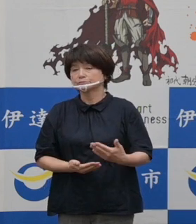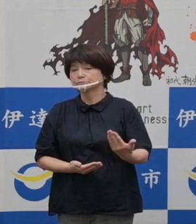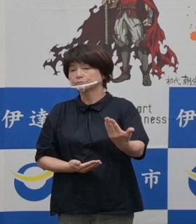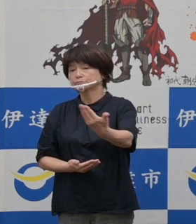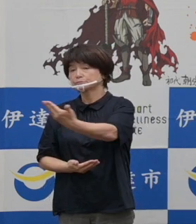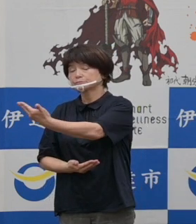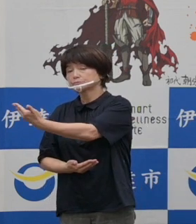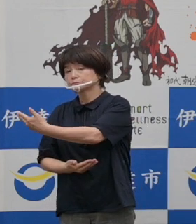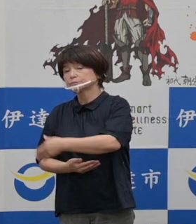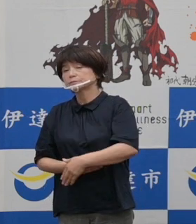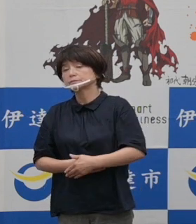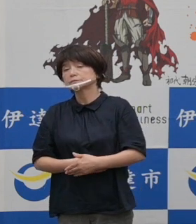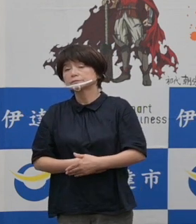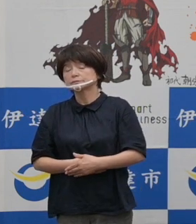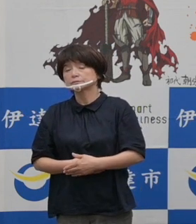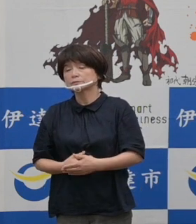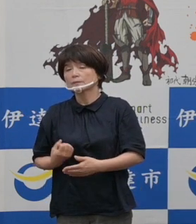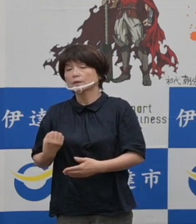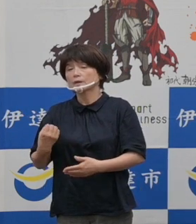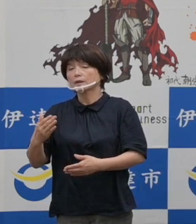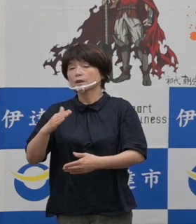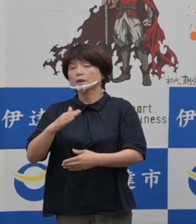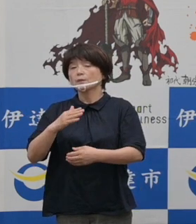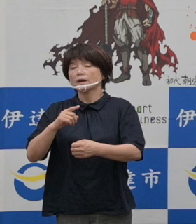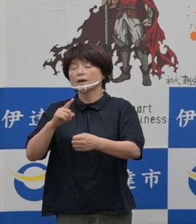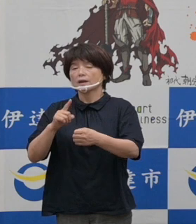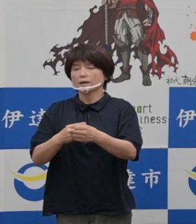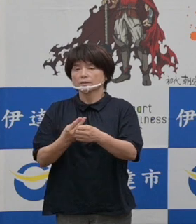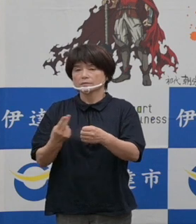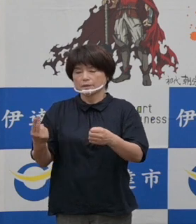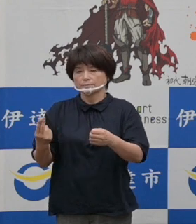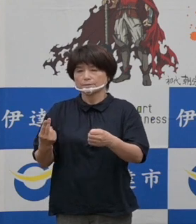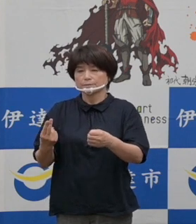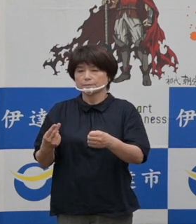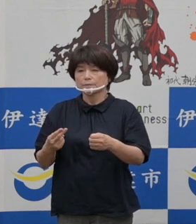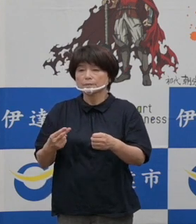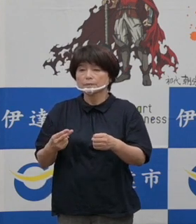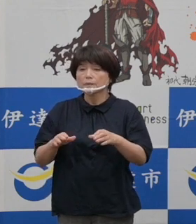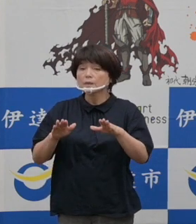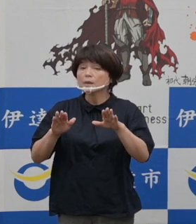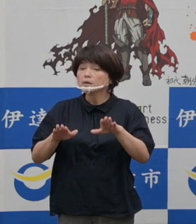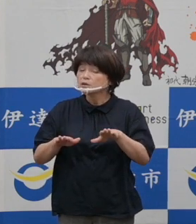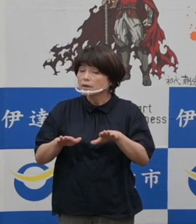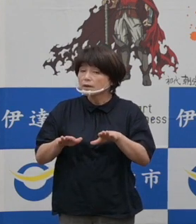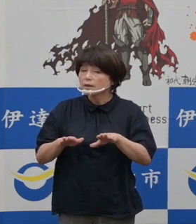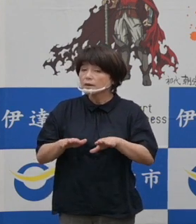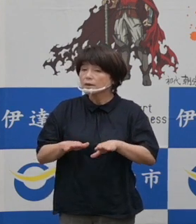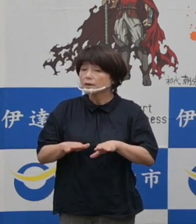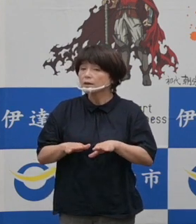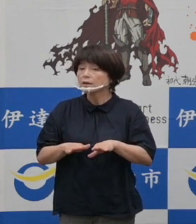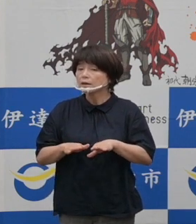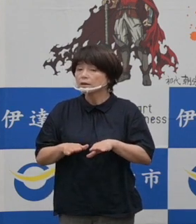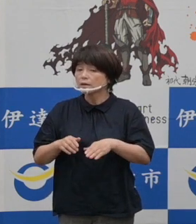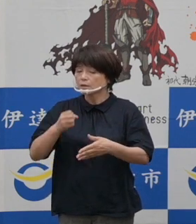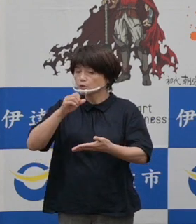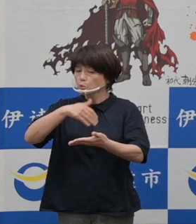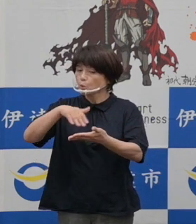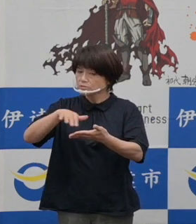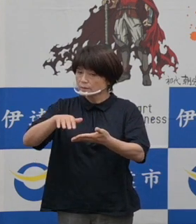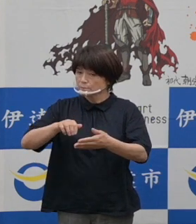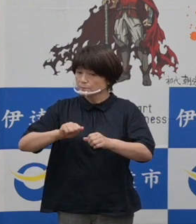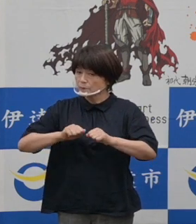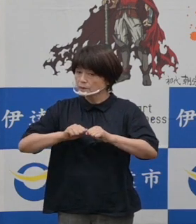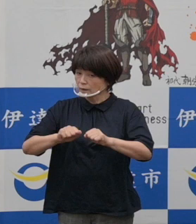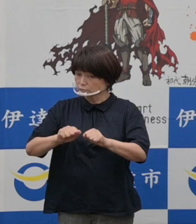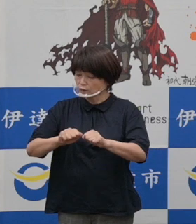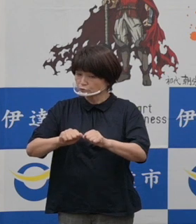財政ってこれ平和元年度の財政なんですけど、今ってどんなものなんですか。まあ、この予算を執行